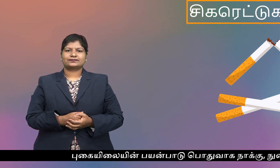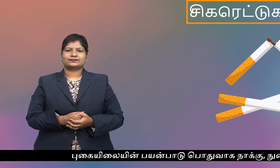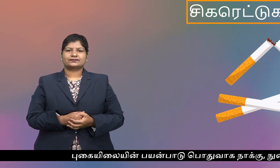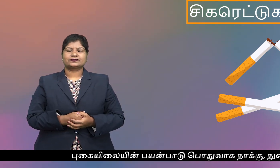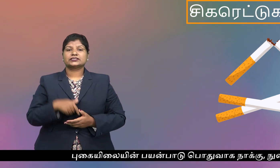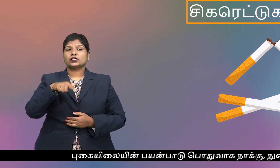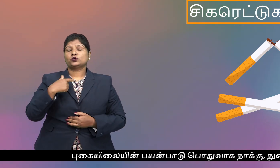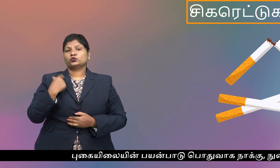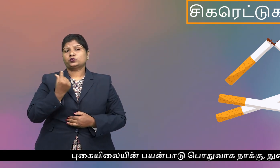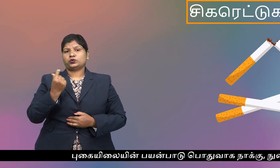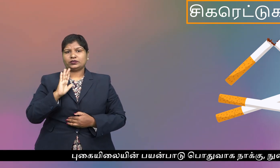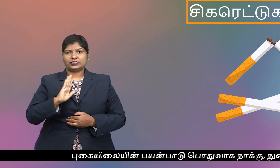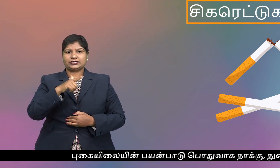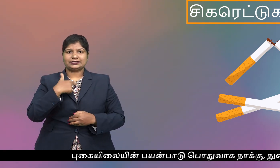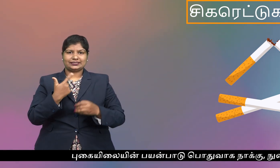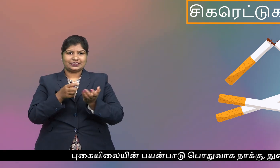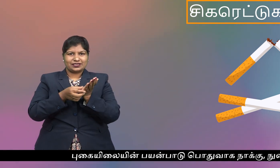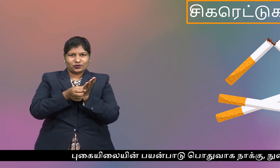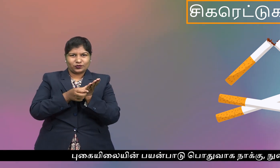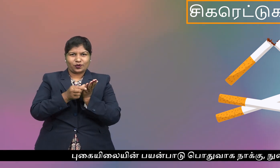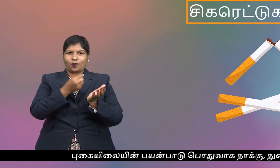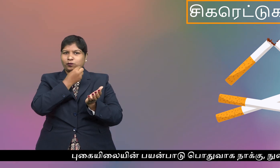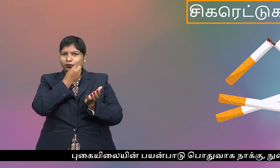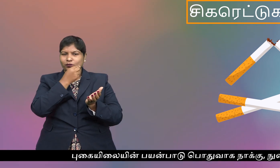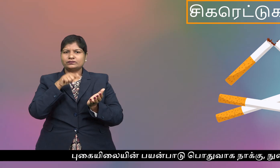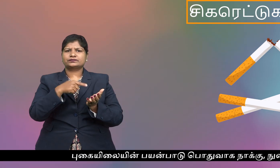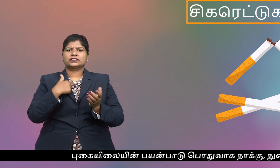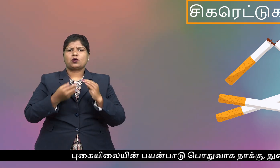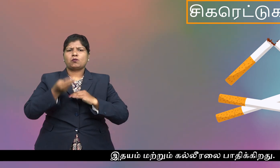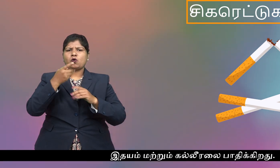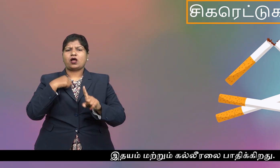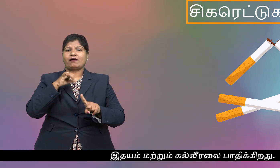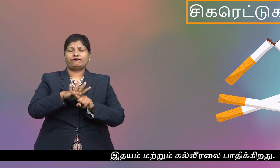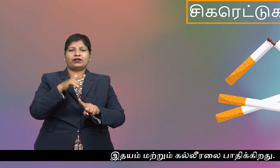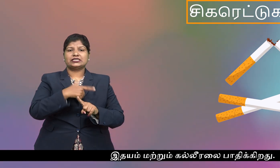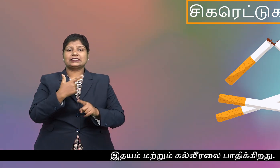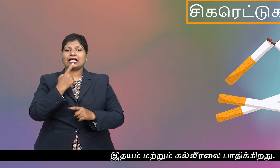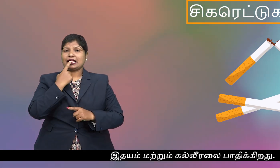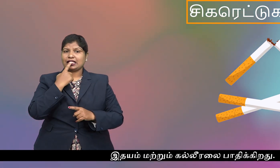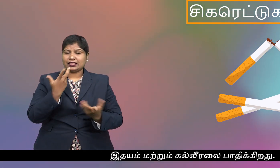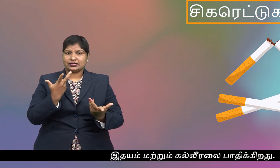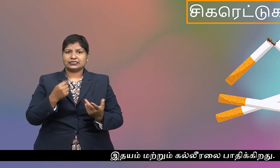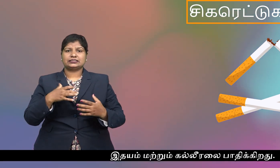புகையிலையின் பயன்பாடு பொதுவாக நாக்கு, நுரையீரல், இதயம் மற்றும் கல்லீரலை